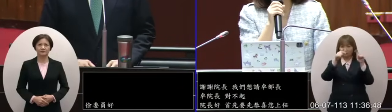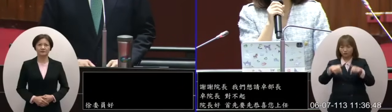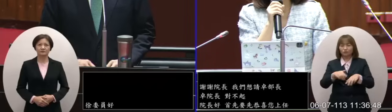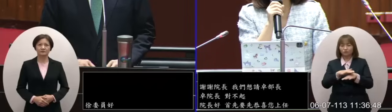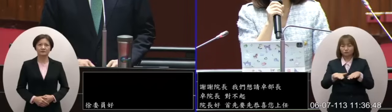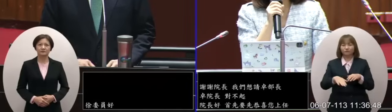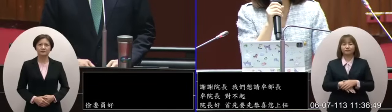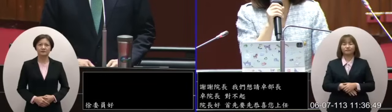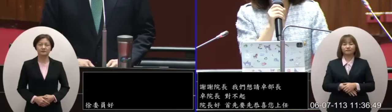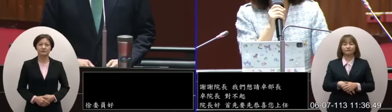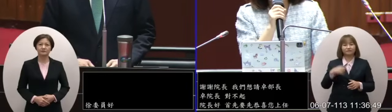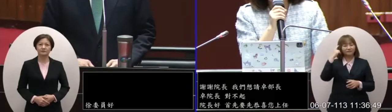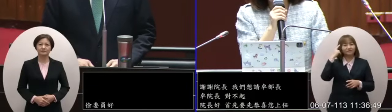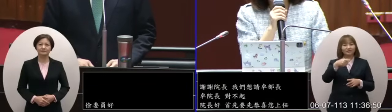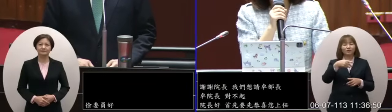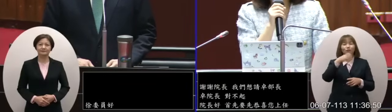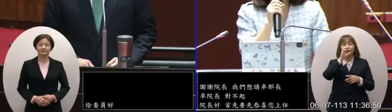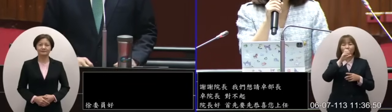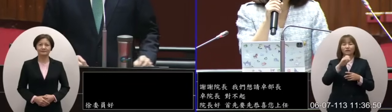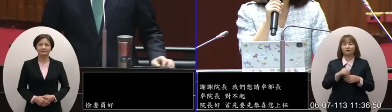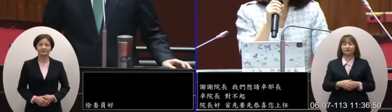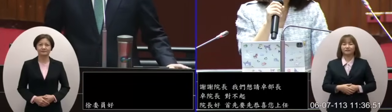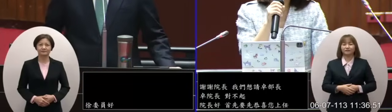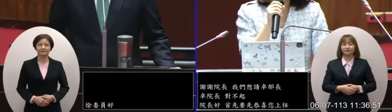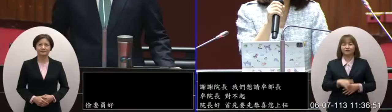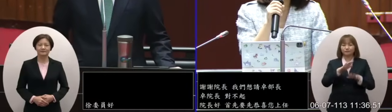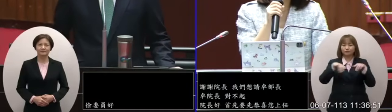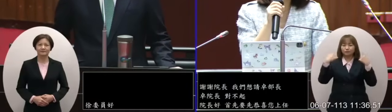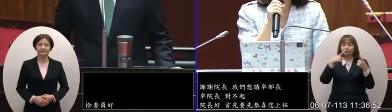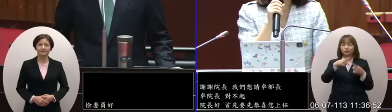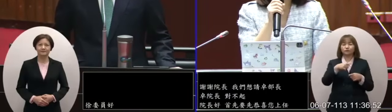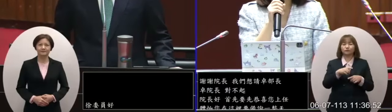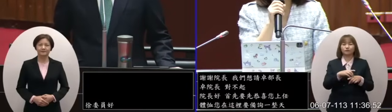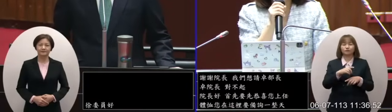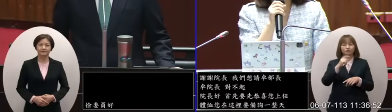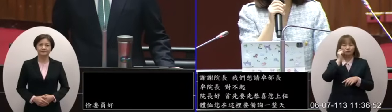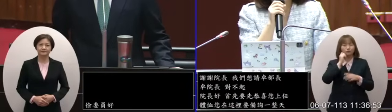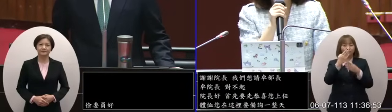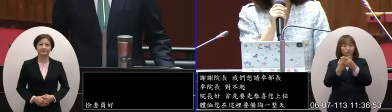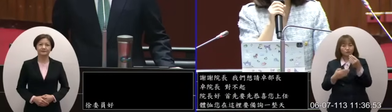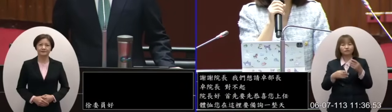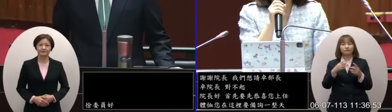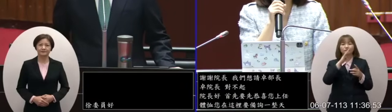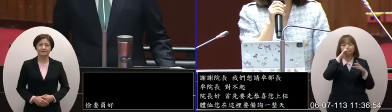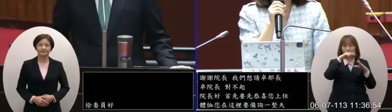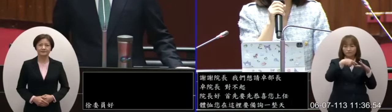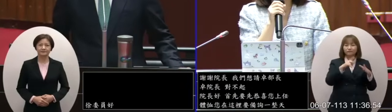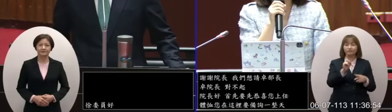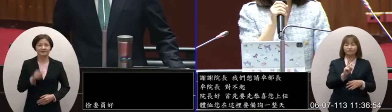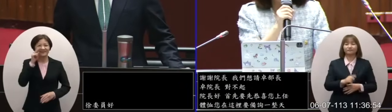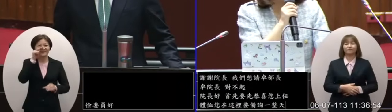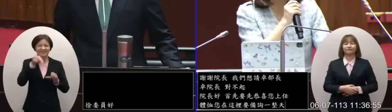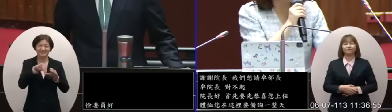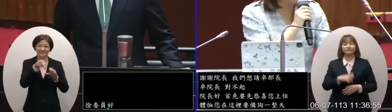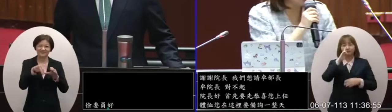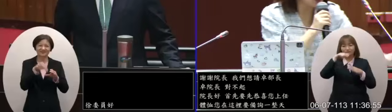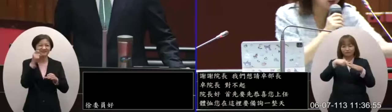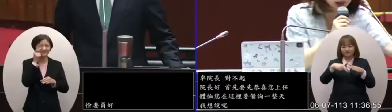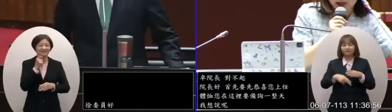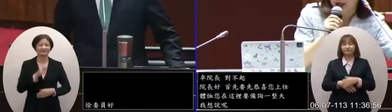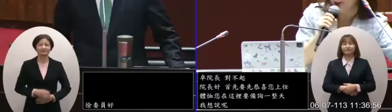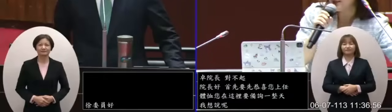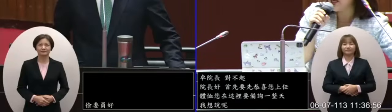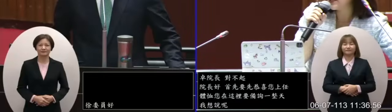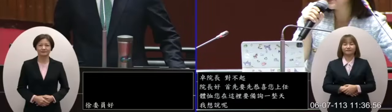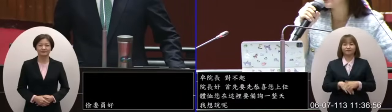天哦。想说呢，请你喝一杯饮料。不晓得你平常比较喜欢喝茶还是咖啡呢？ 咖啡。 咖啡哦，好。